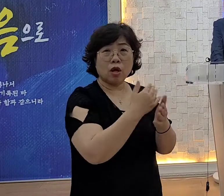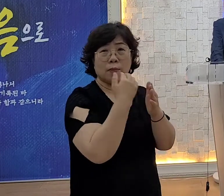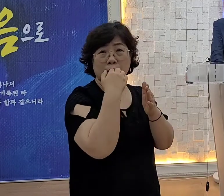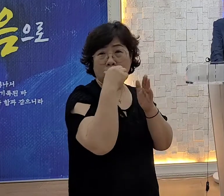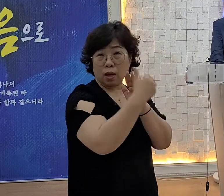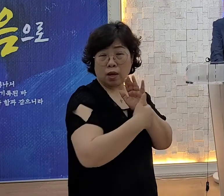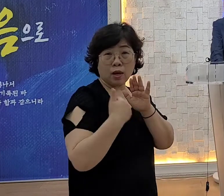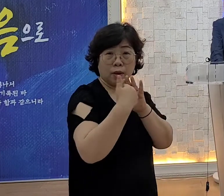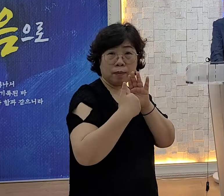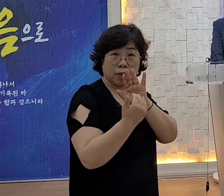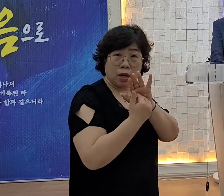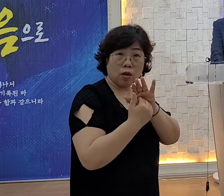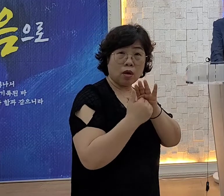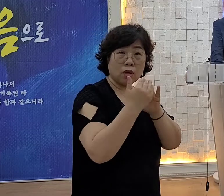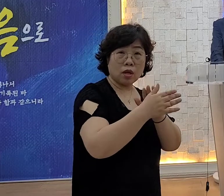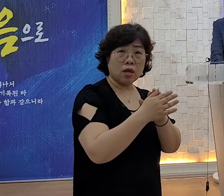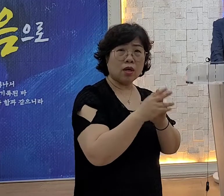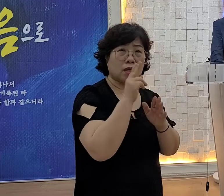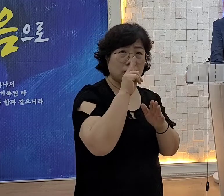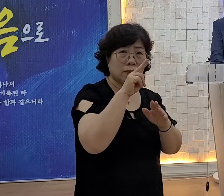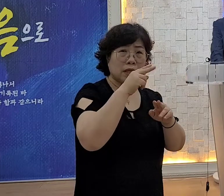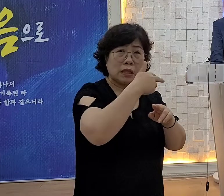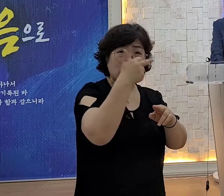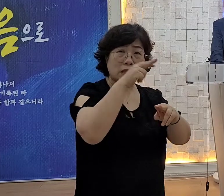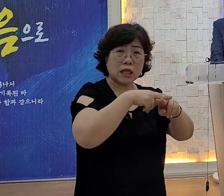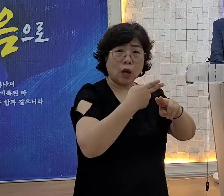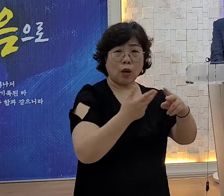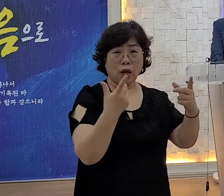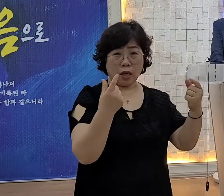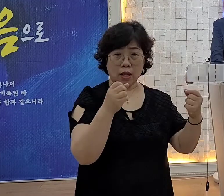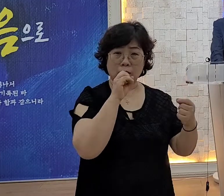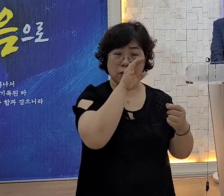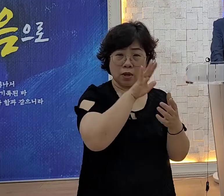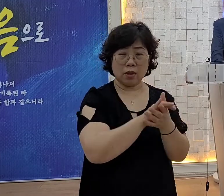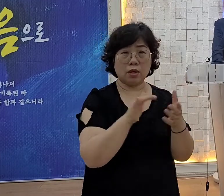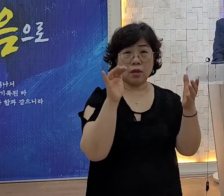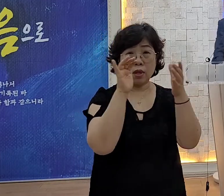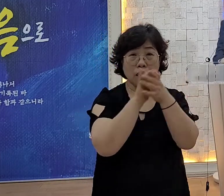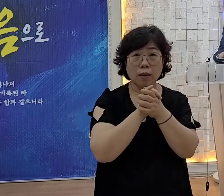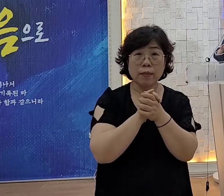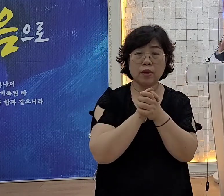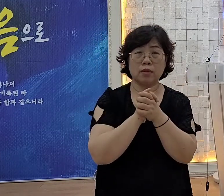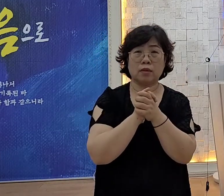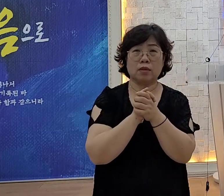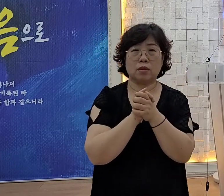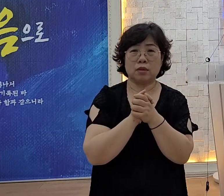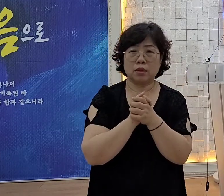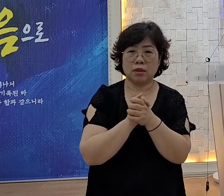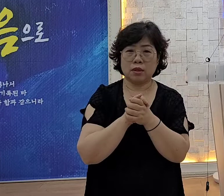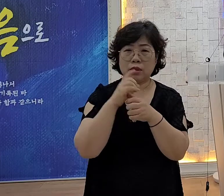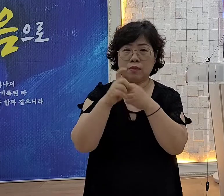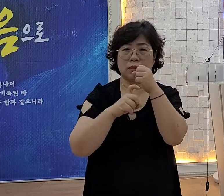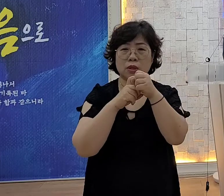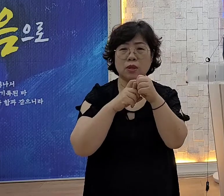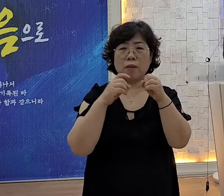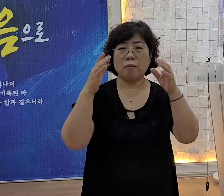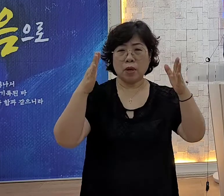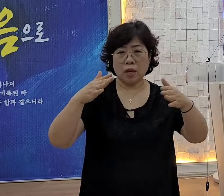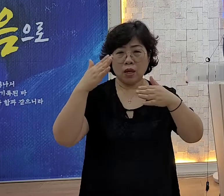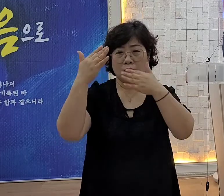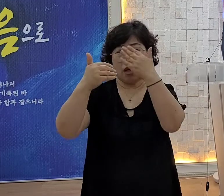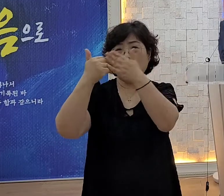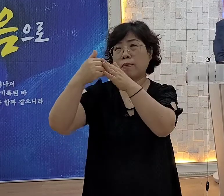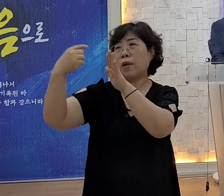나는 내 방패요 너의 지극히 큰 상급이니라. 아멘. 야, 10년 만에 찾아오셨는데